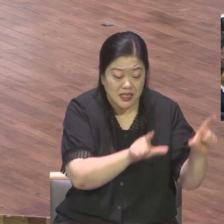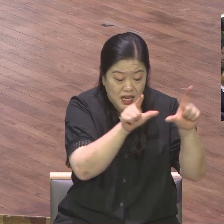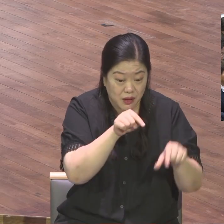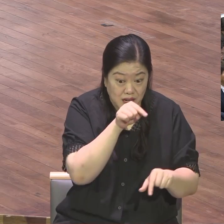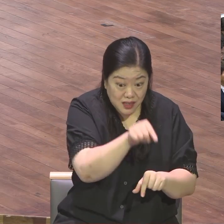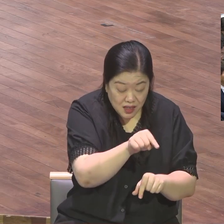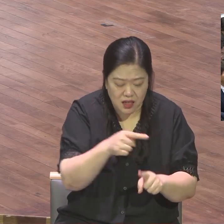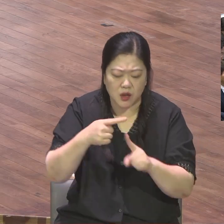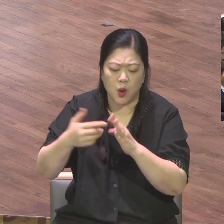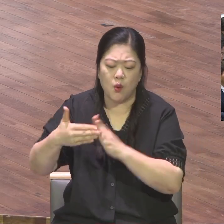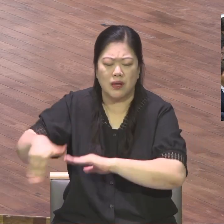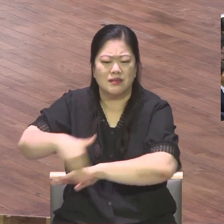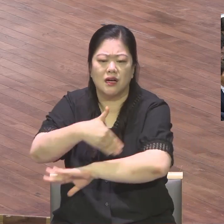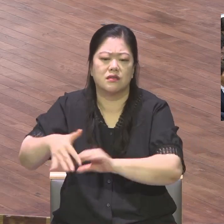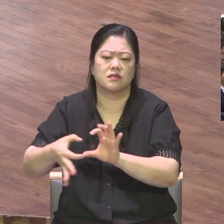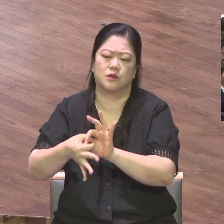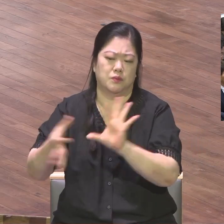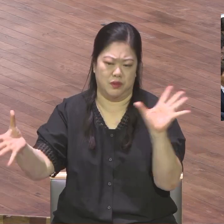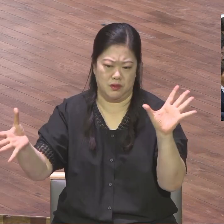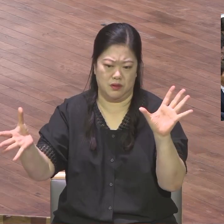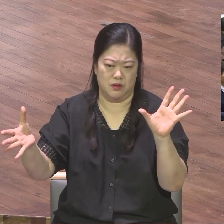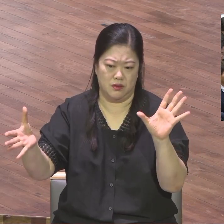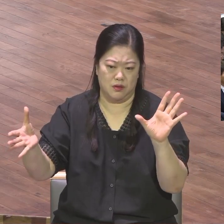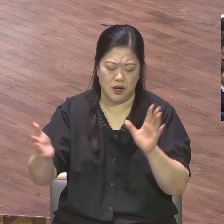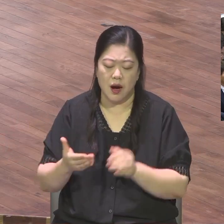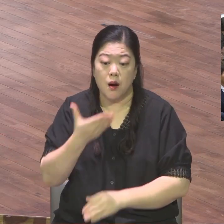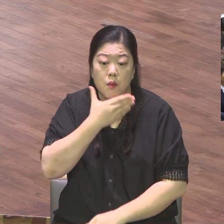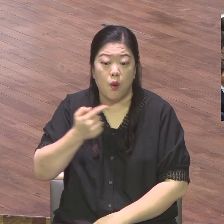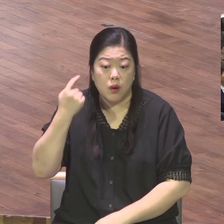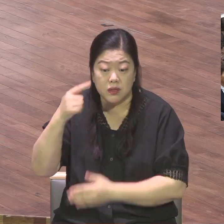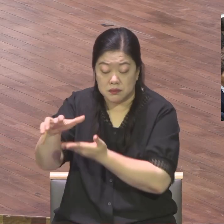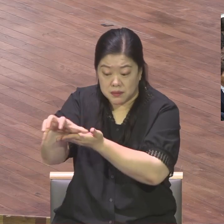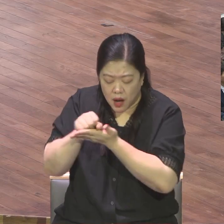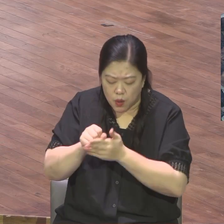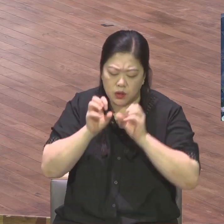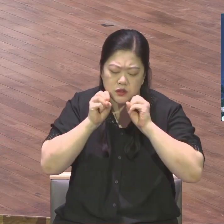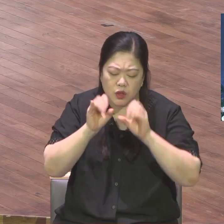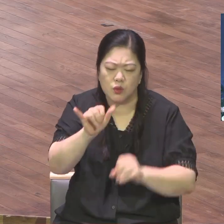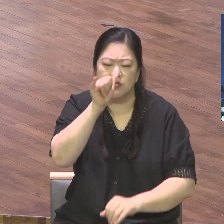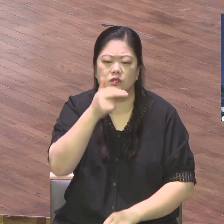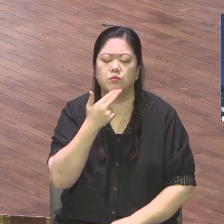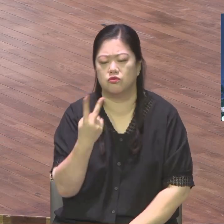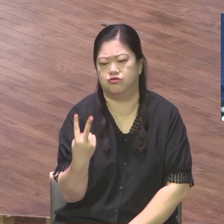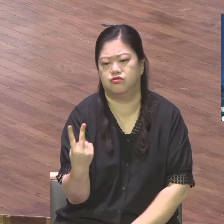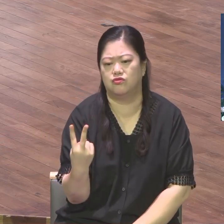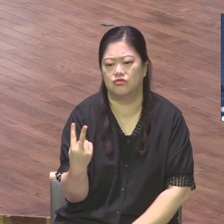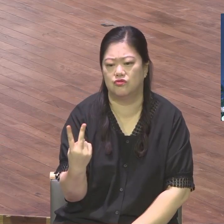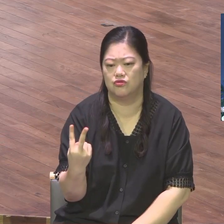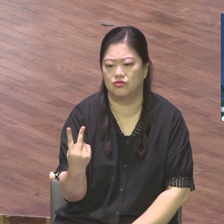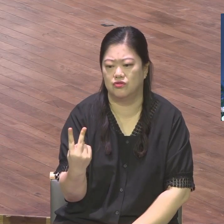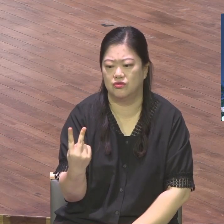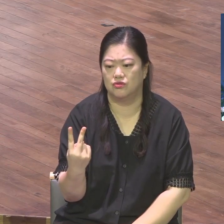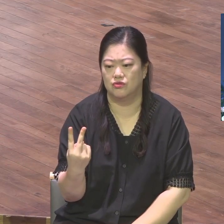세례, 성령 인도, 성령께서 나에게 말씀하시는 이 세미한 음성 들으셔야 돼요.